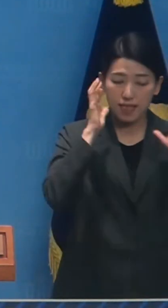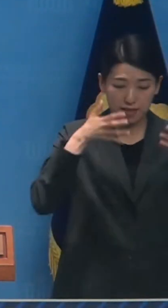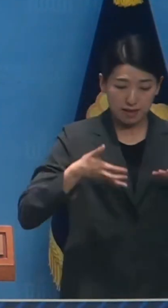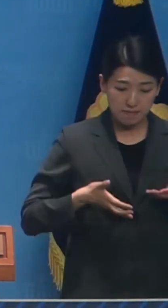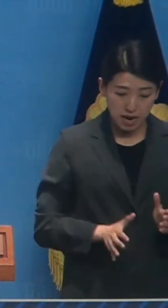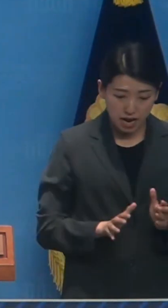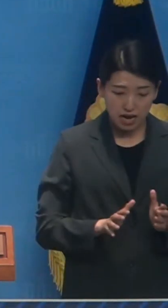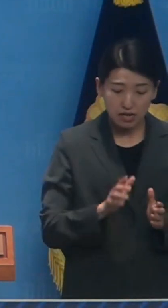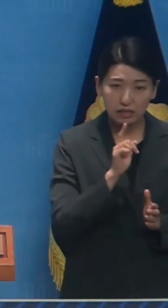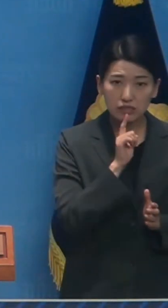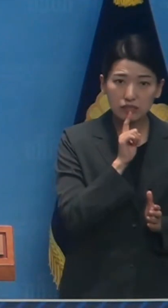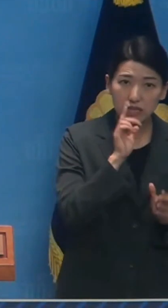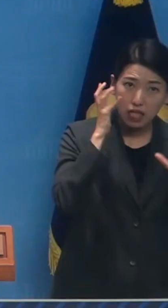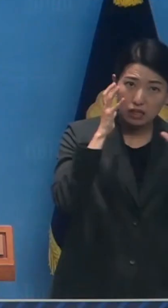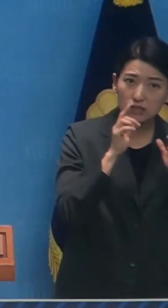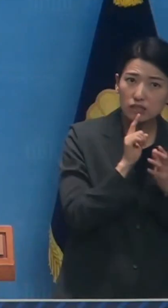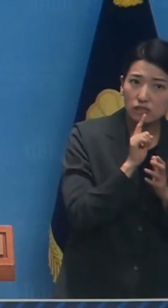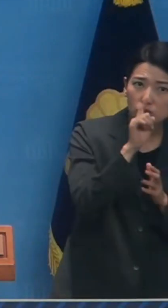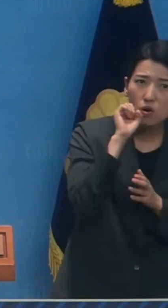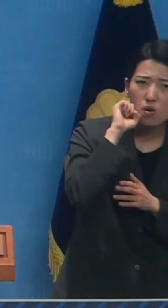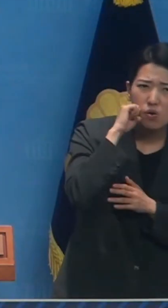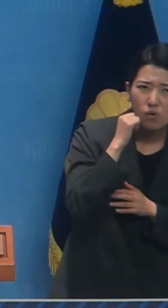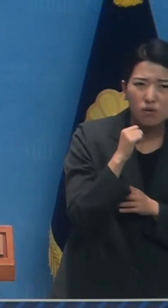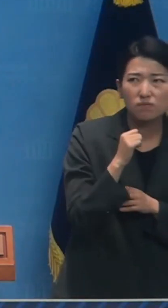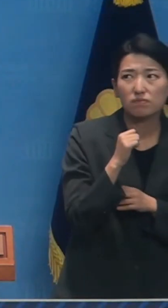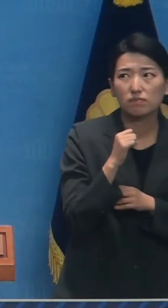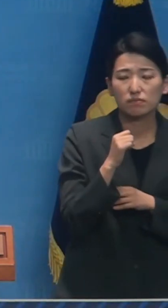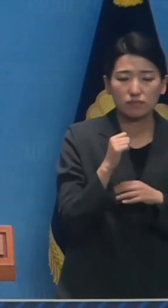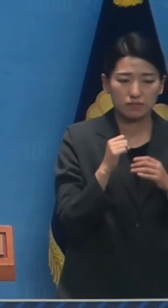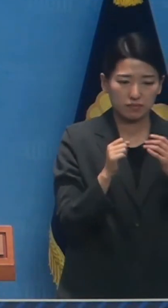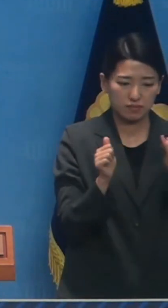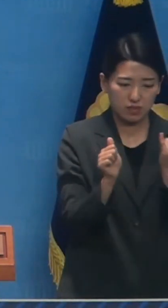어려움이 있는 미혼부나 최소한